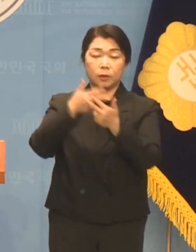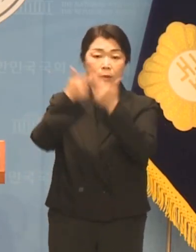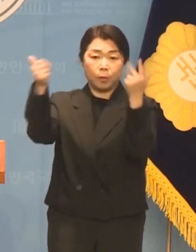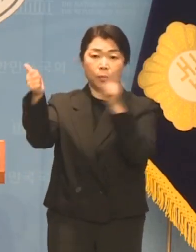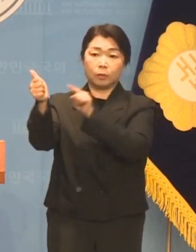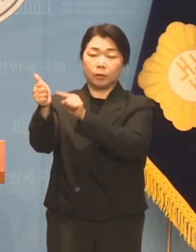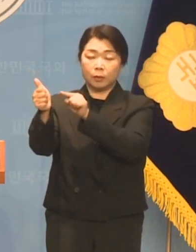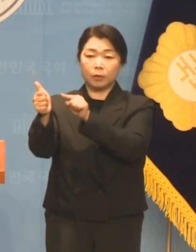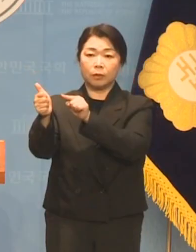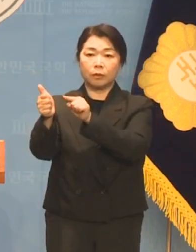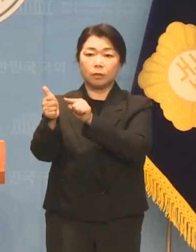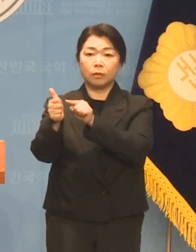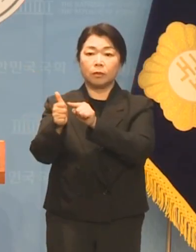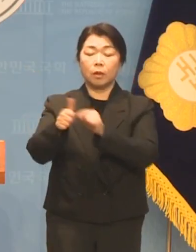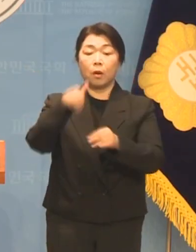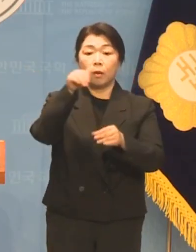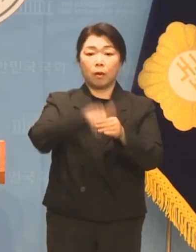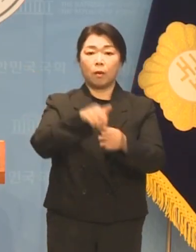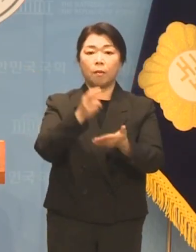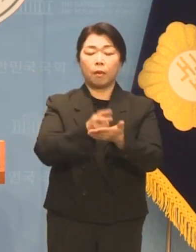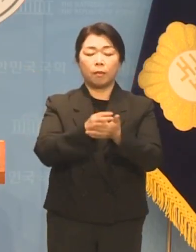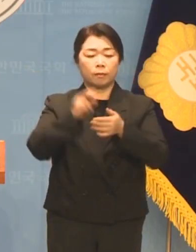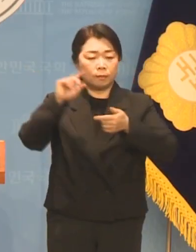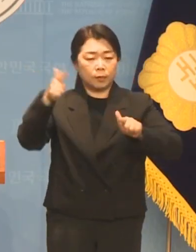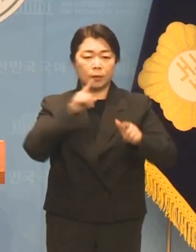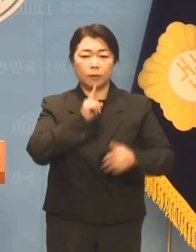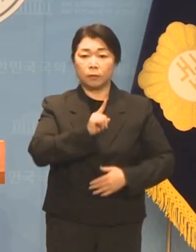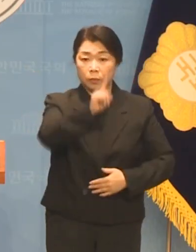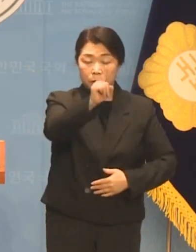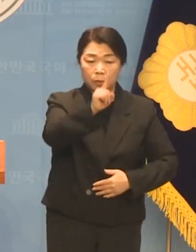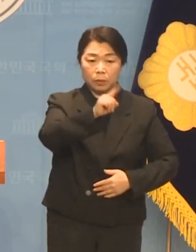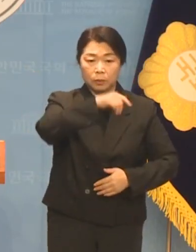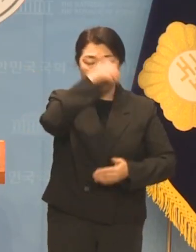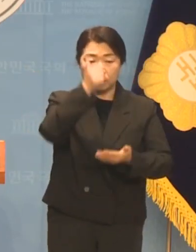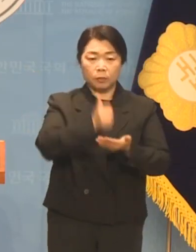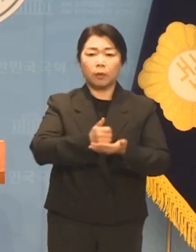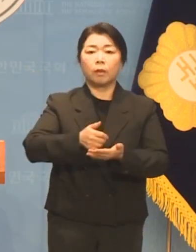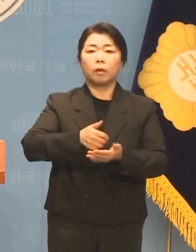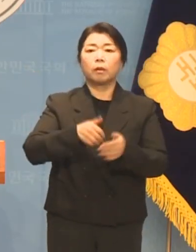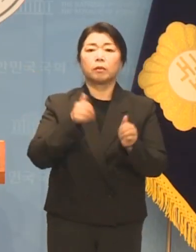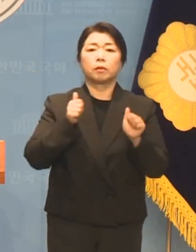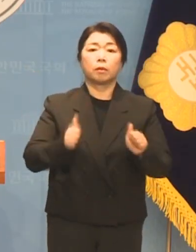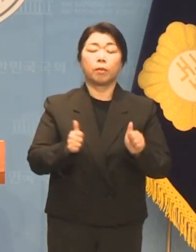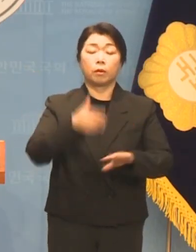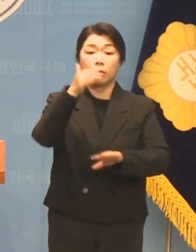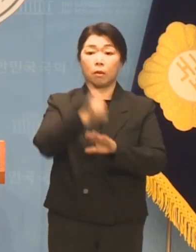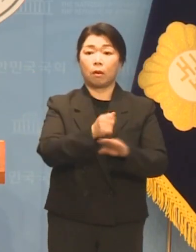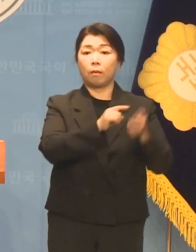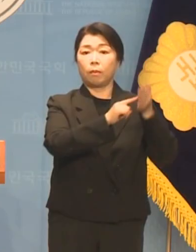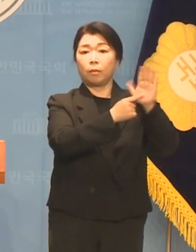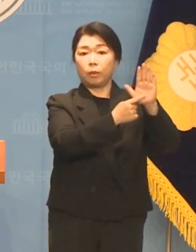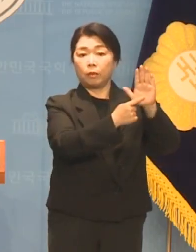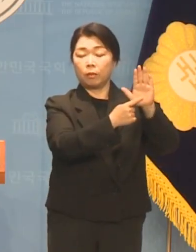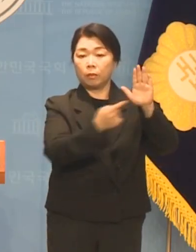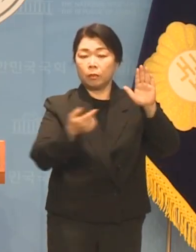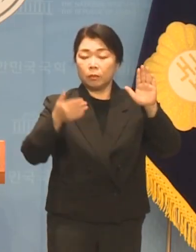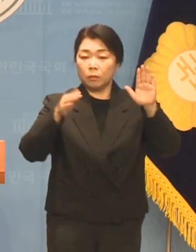대한 선거법 항소심 무죄 선고가 있었습니다. 그런데